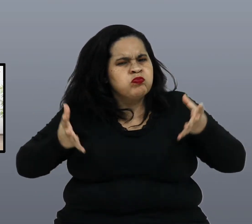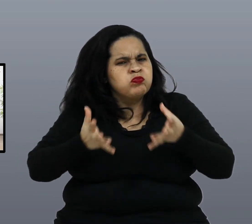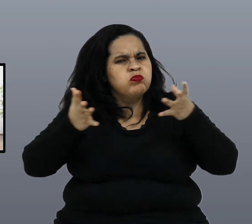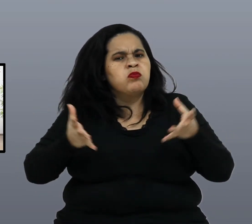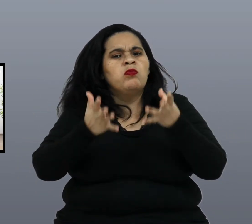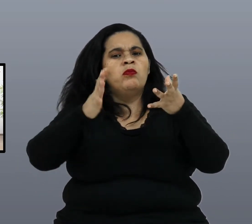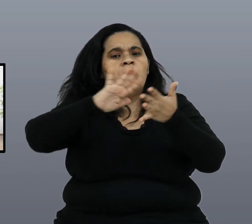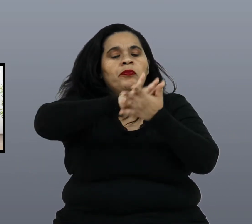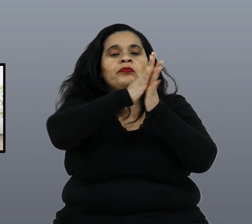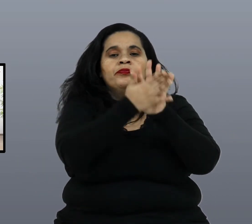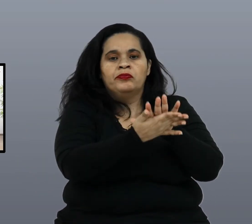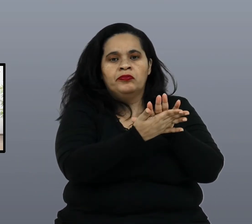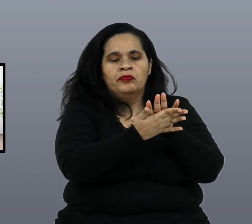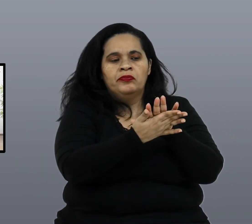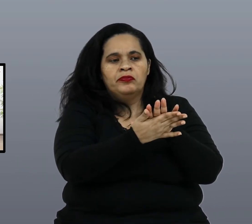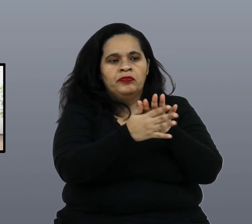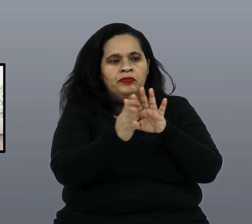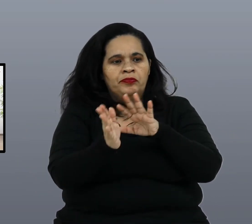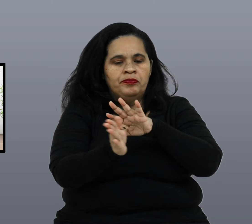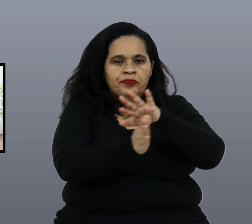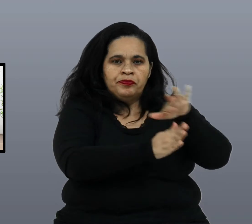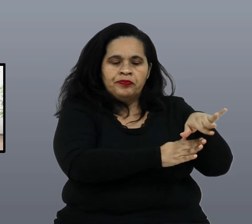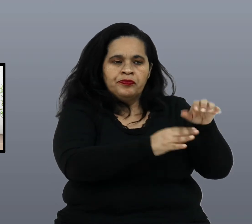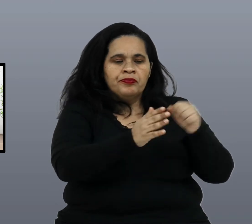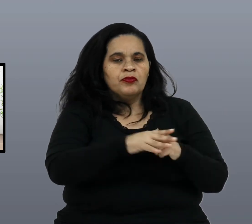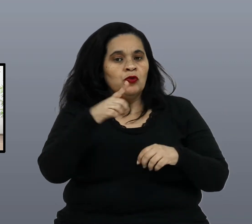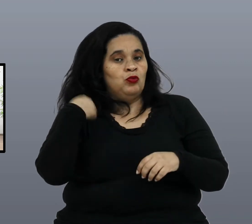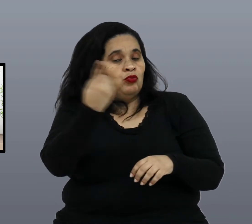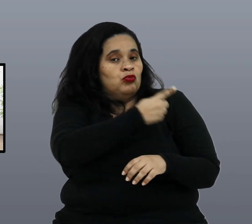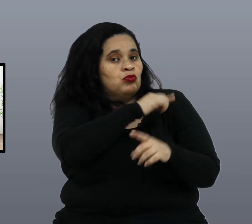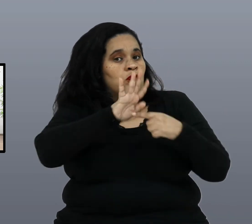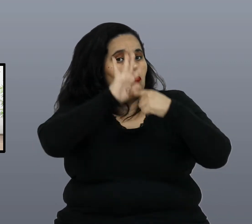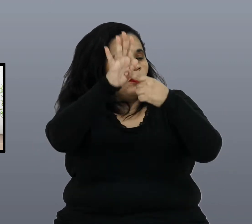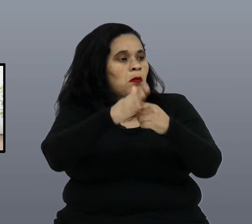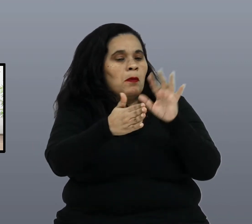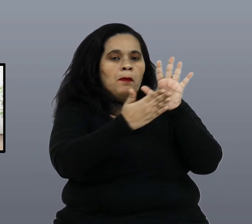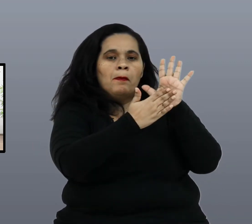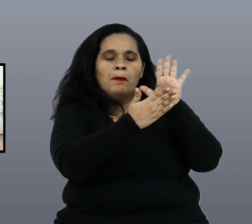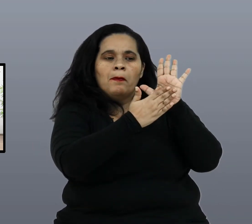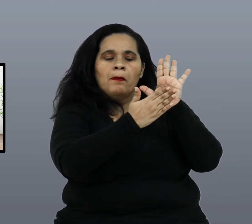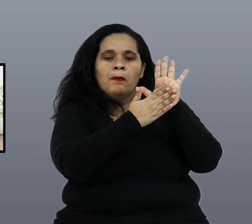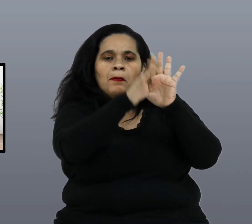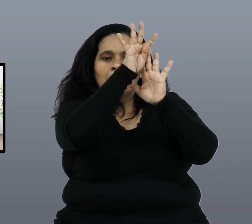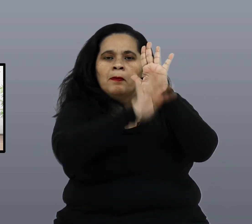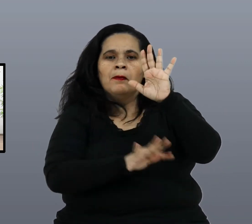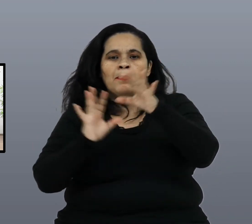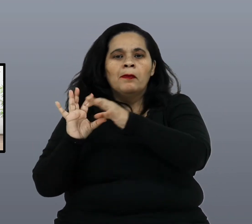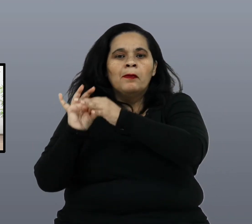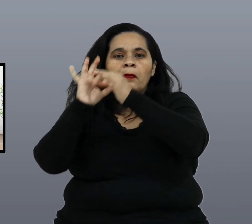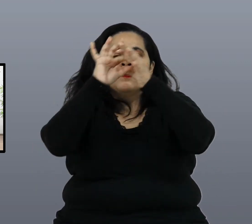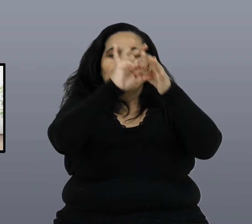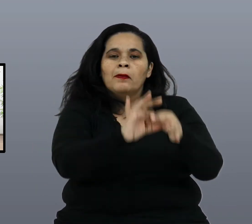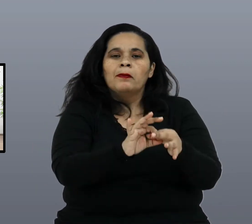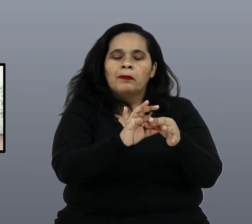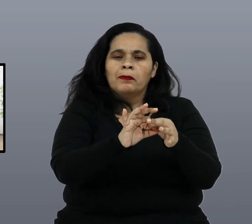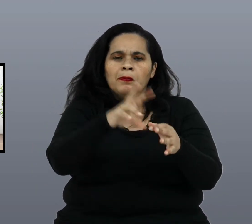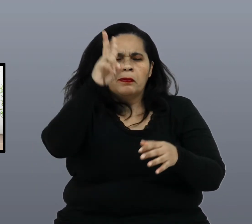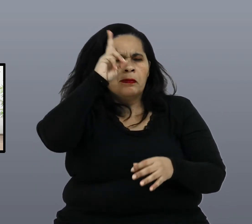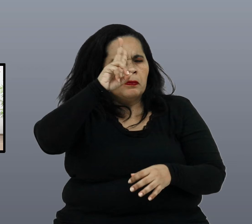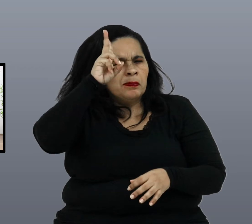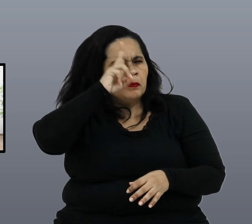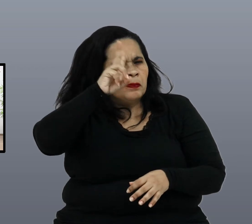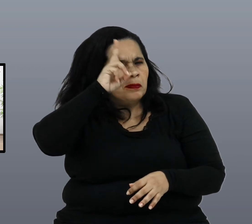também destruído. Né? Só para a gente ficar na proposta do texto e contexto, né? A gente sempre precisa lembrar